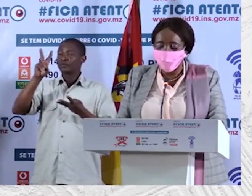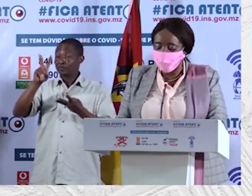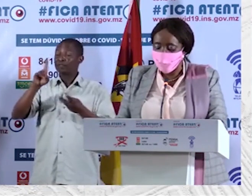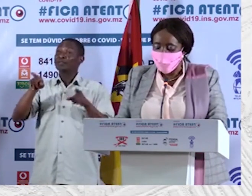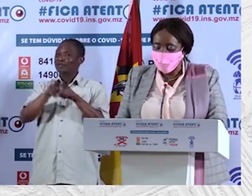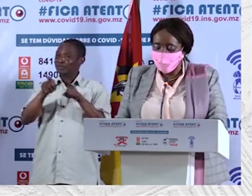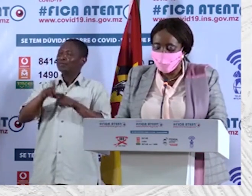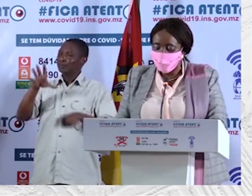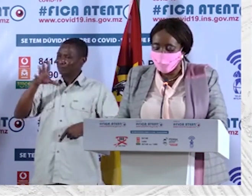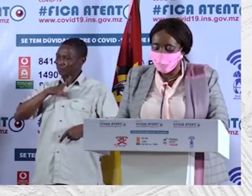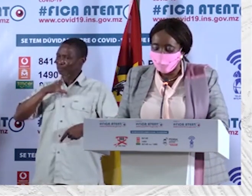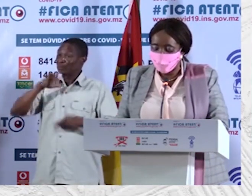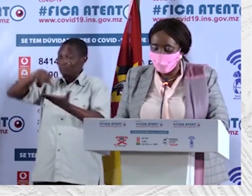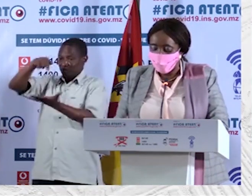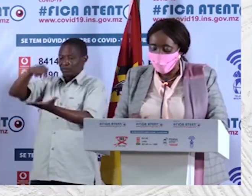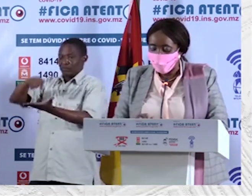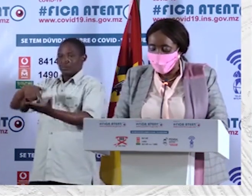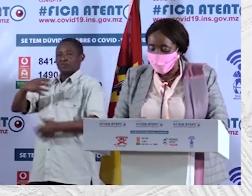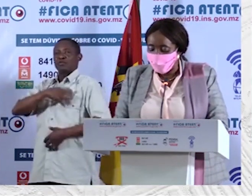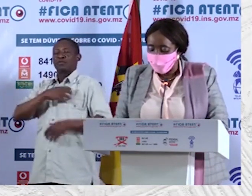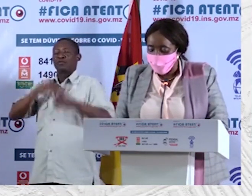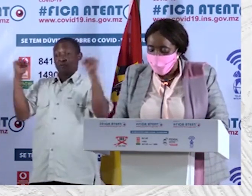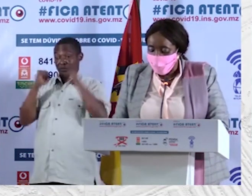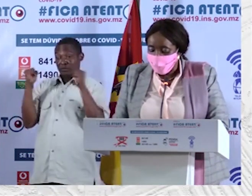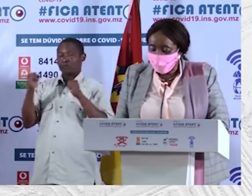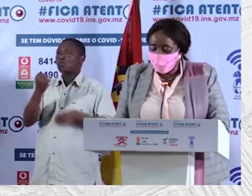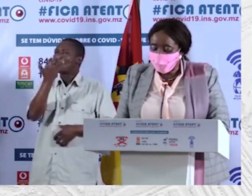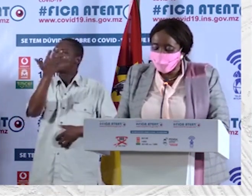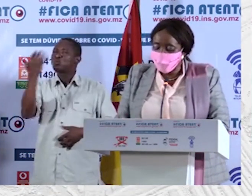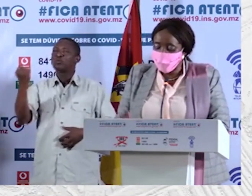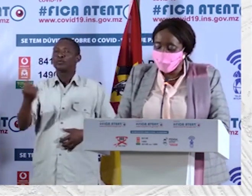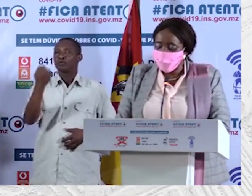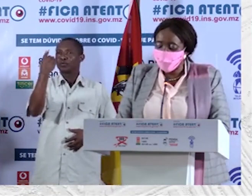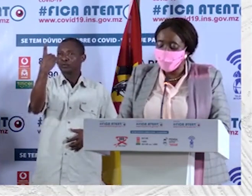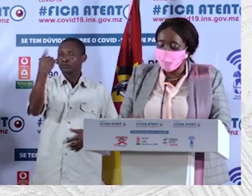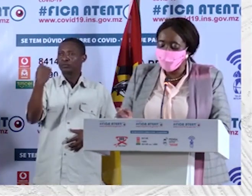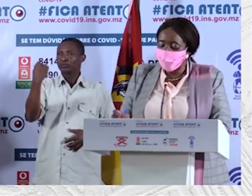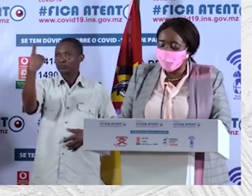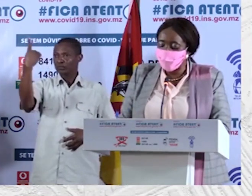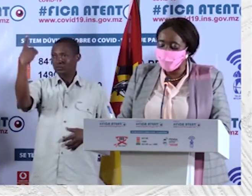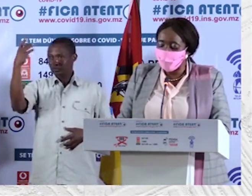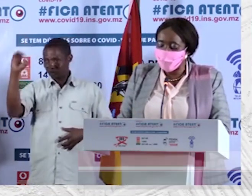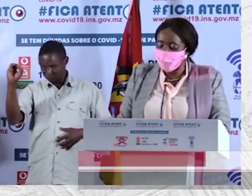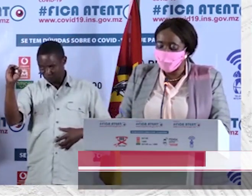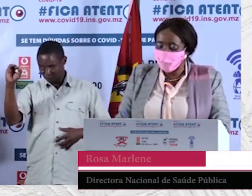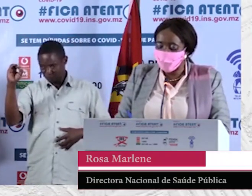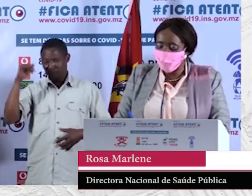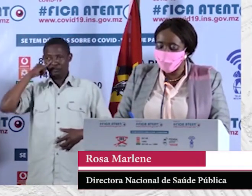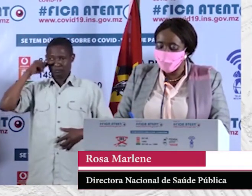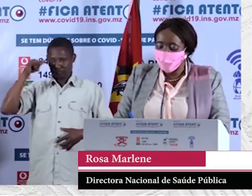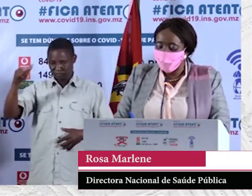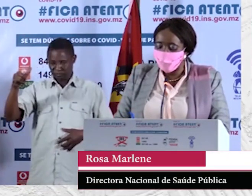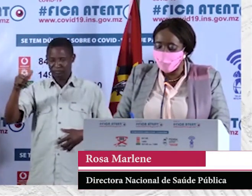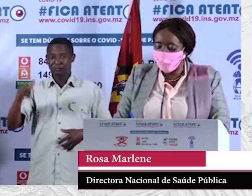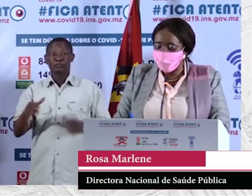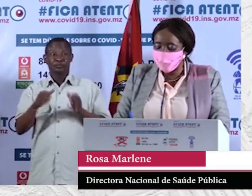da Saúde, que é o 110. Se após 14 dias depois do contacto não apresentar